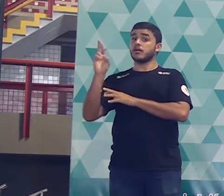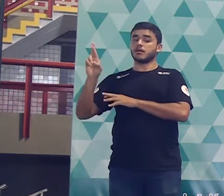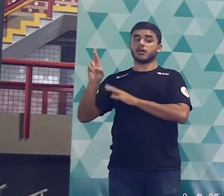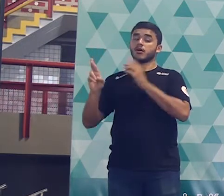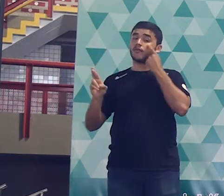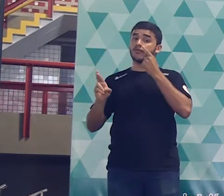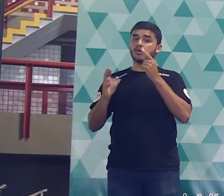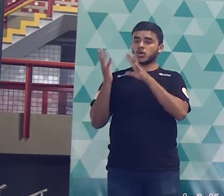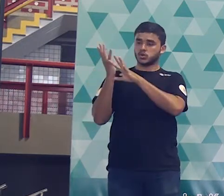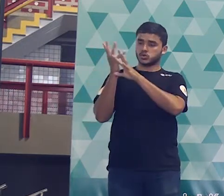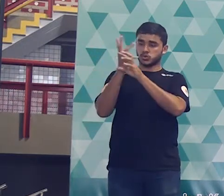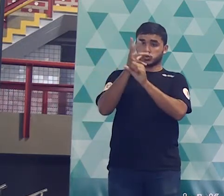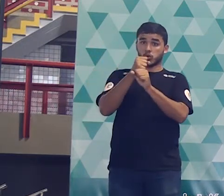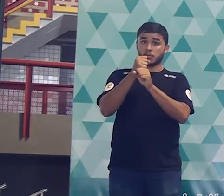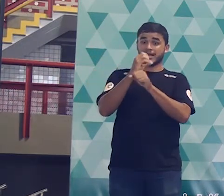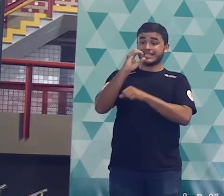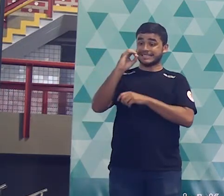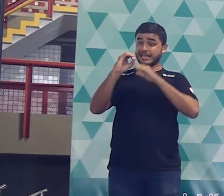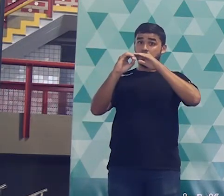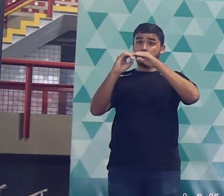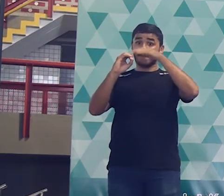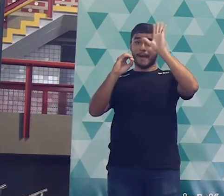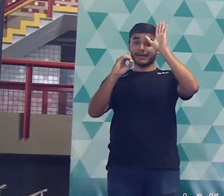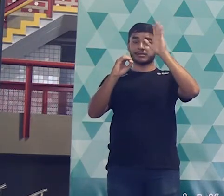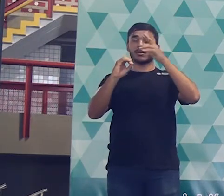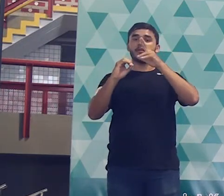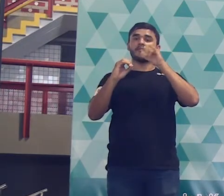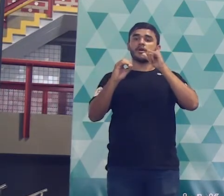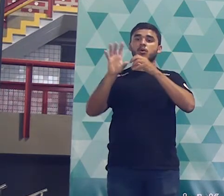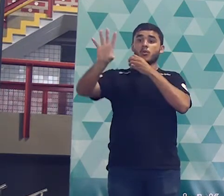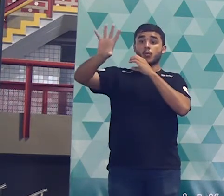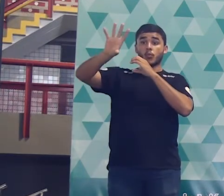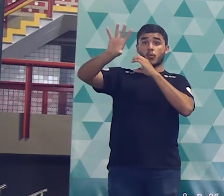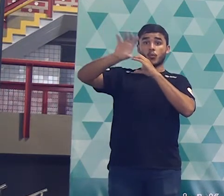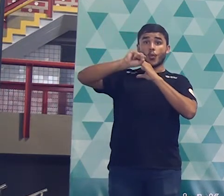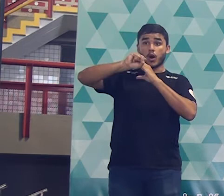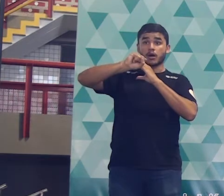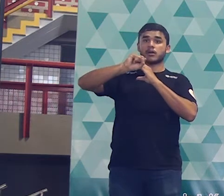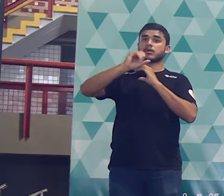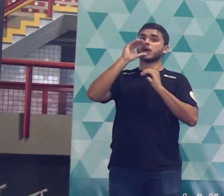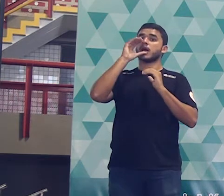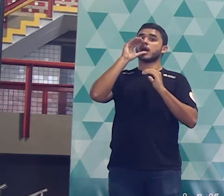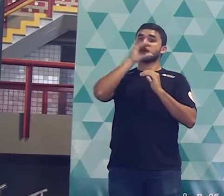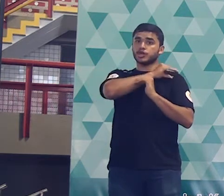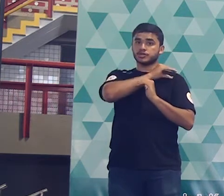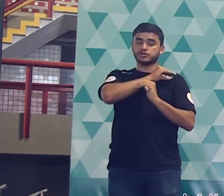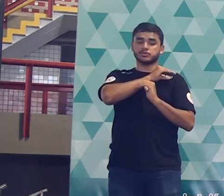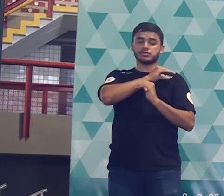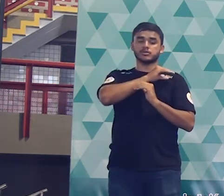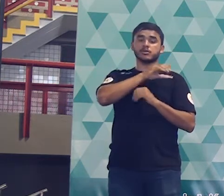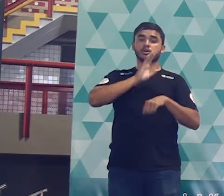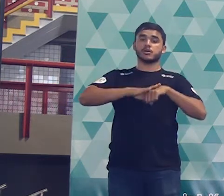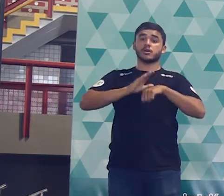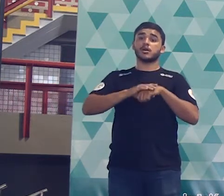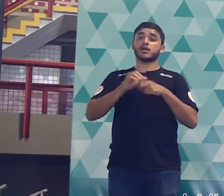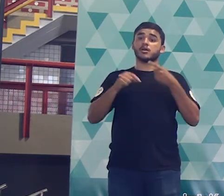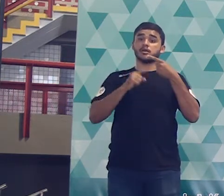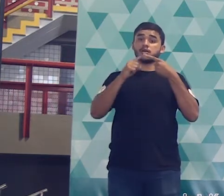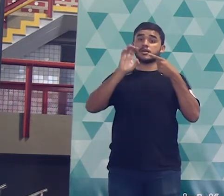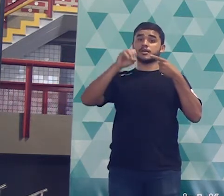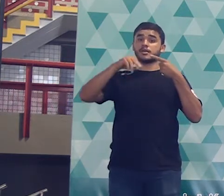de novo, ó, se for maior do que zero, é porque absorveu o calor. Se absorveu o calor, então a reação do tipo vai